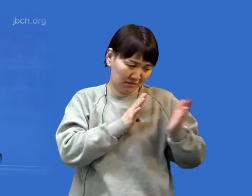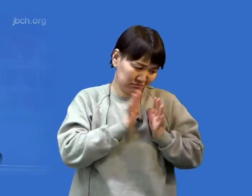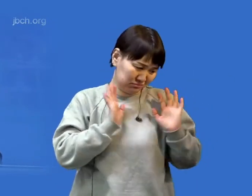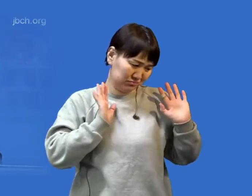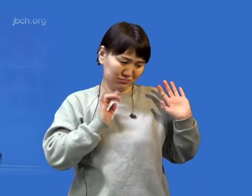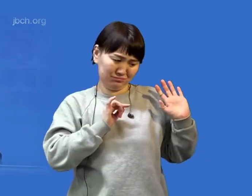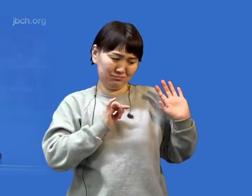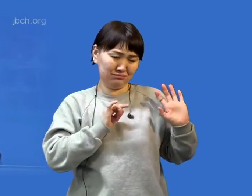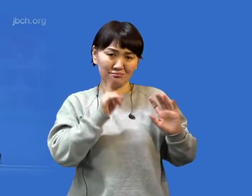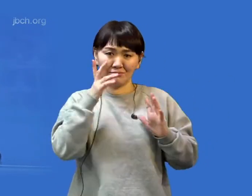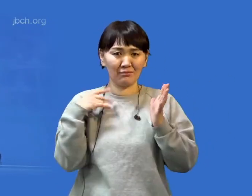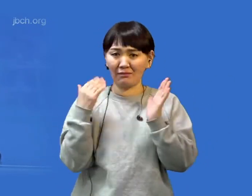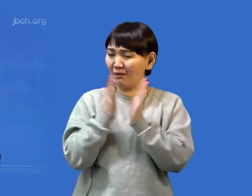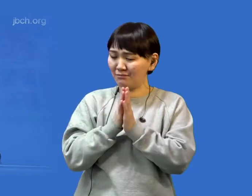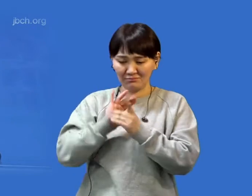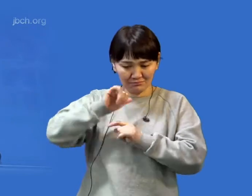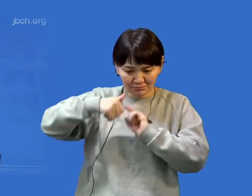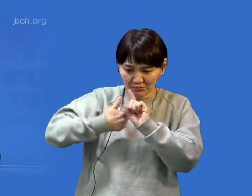ч хийхгүй.